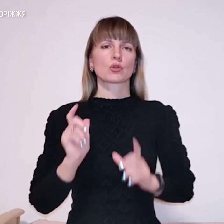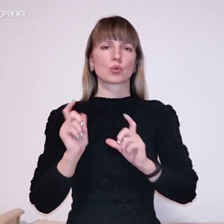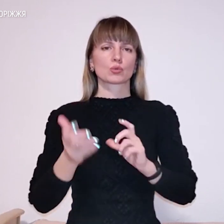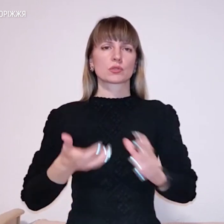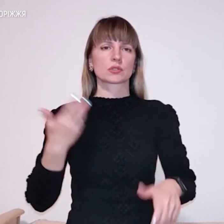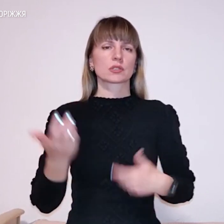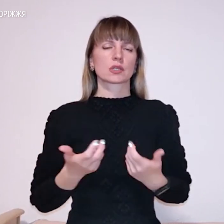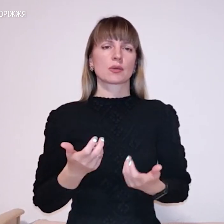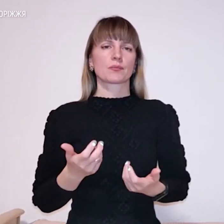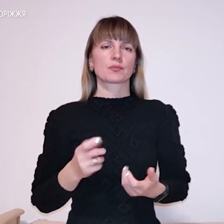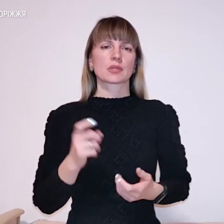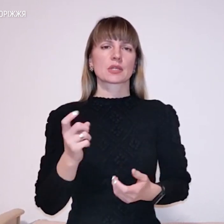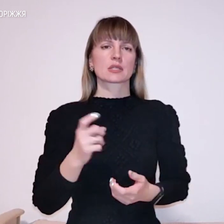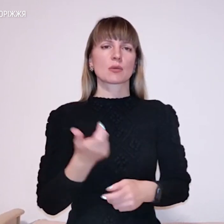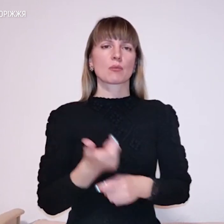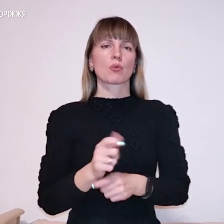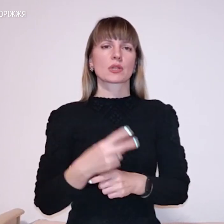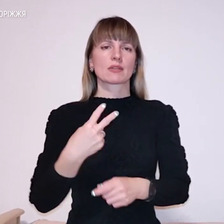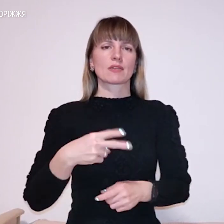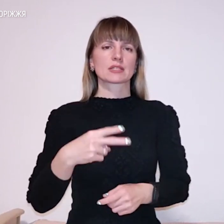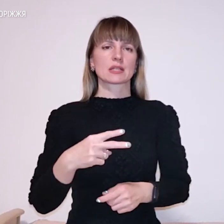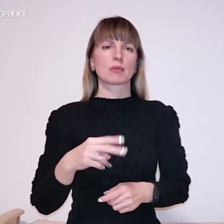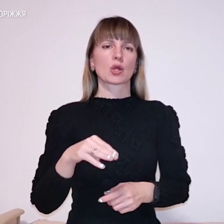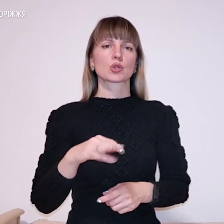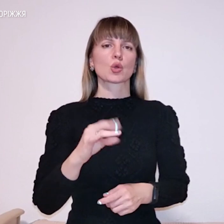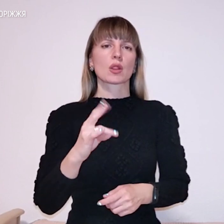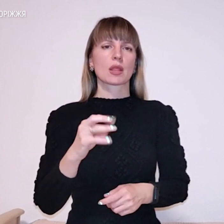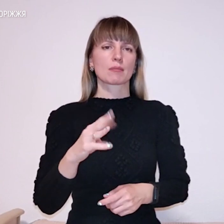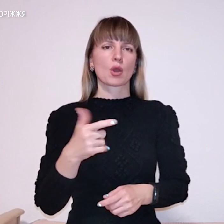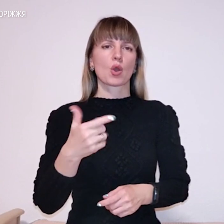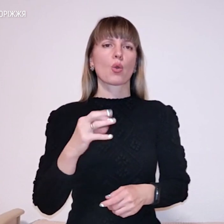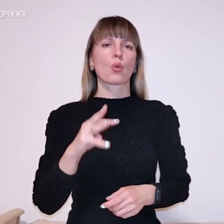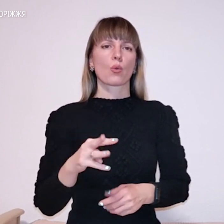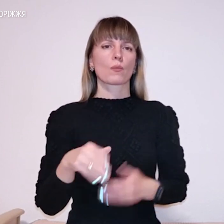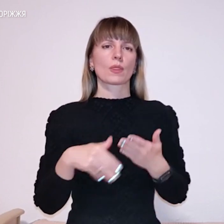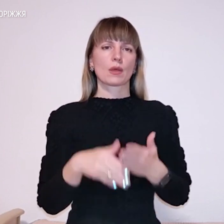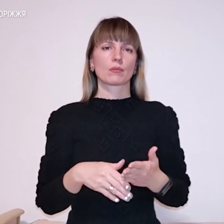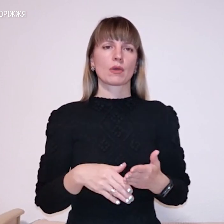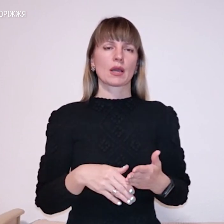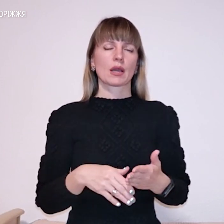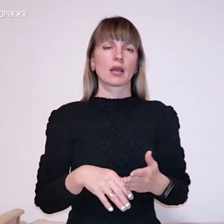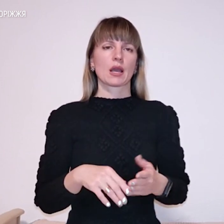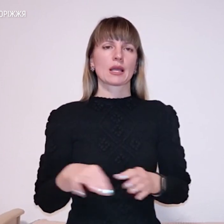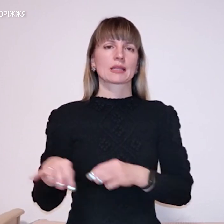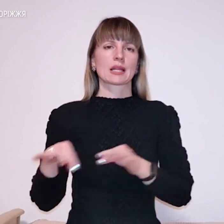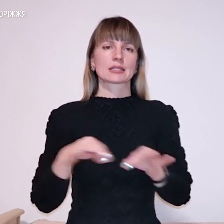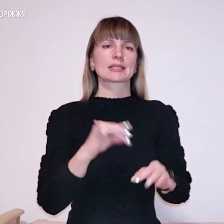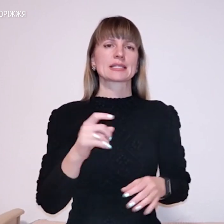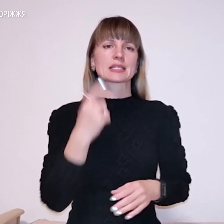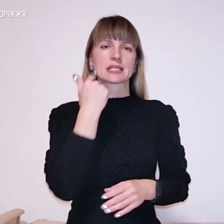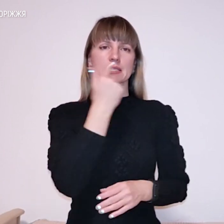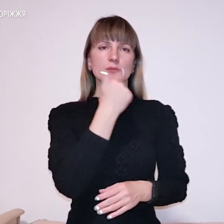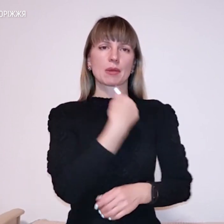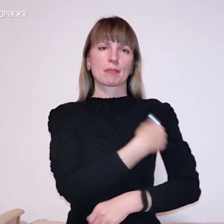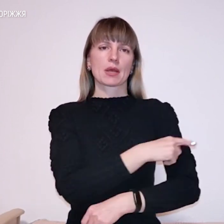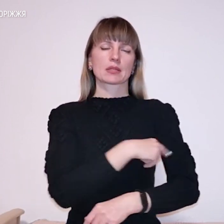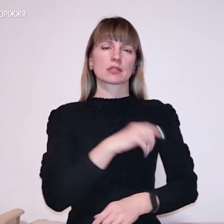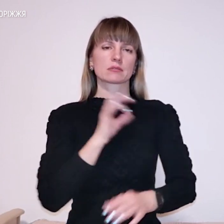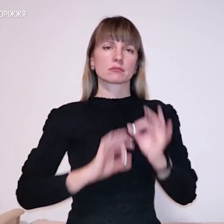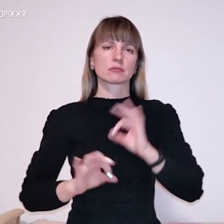розвантажувати вантажівку з понад 20 тоннами гуманітарної допомоги транзитом із Іспанії. Медичні препарати, матеріали